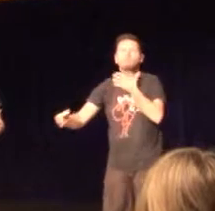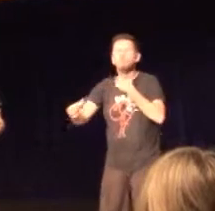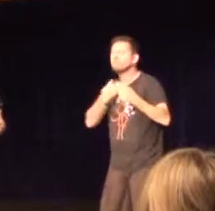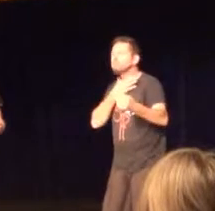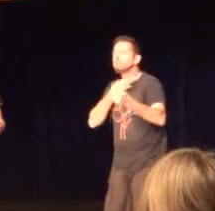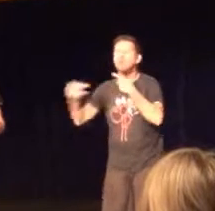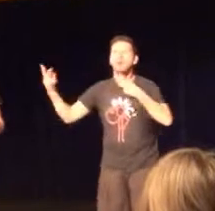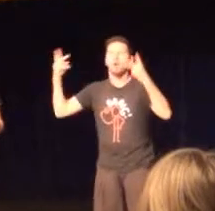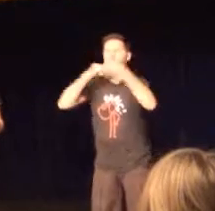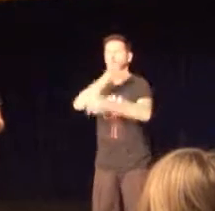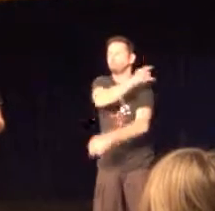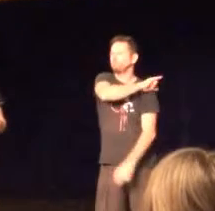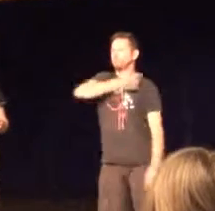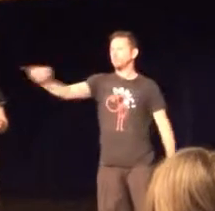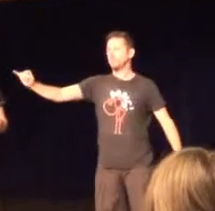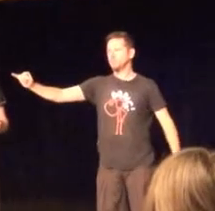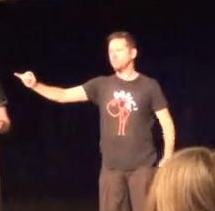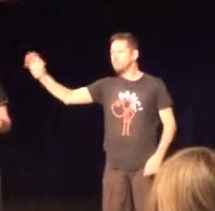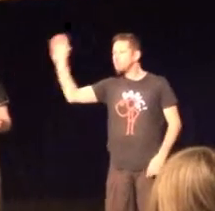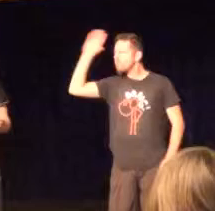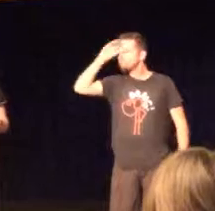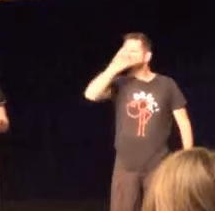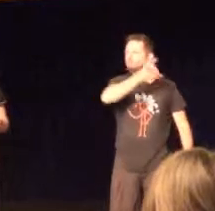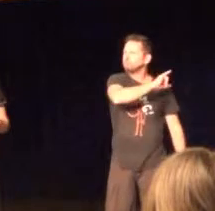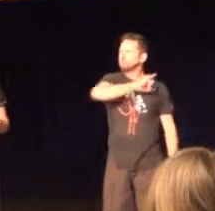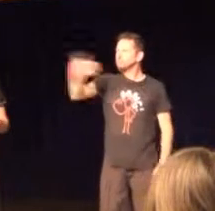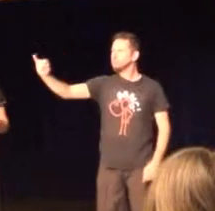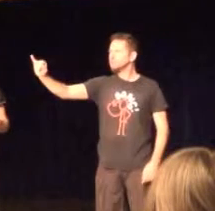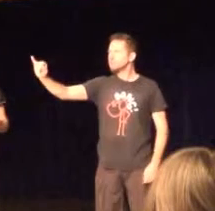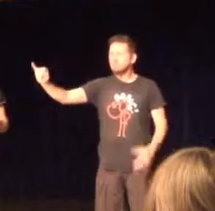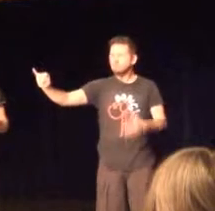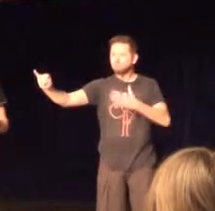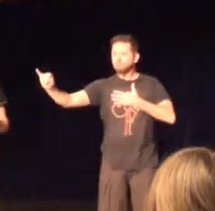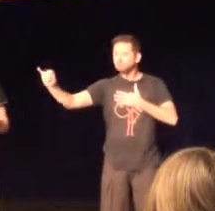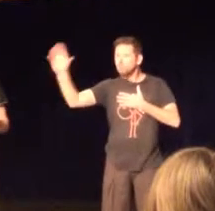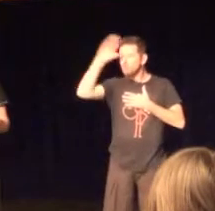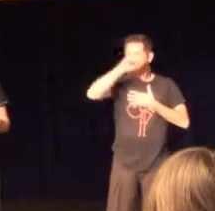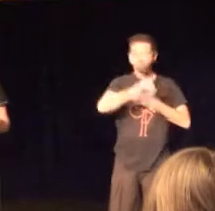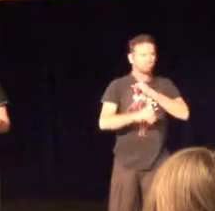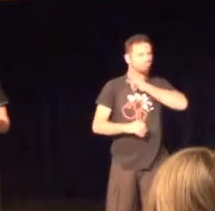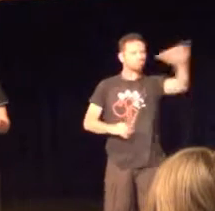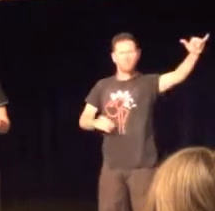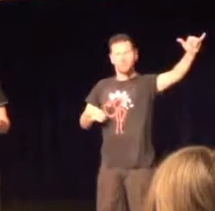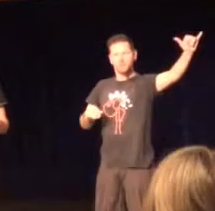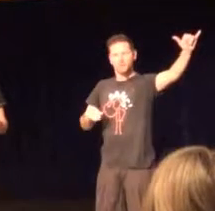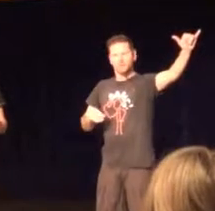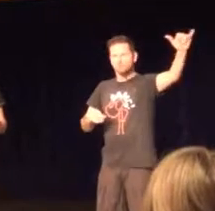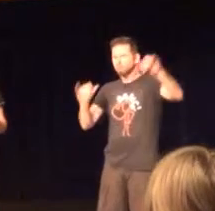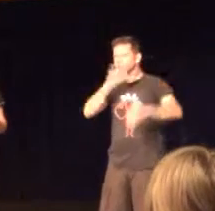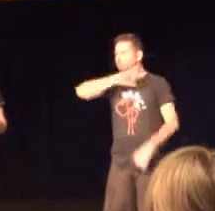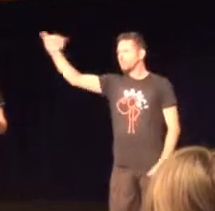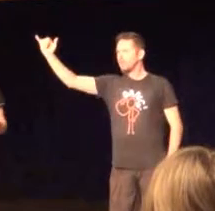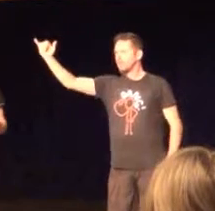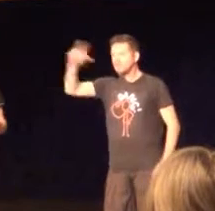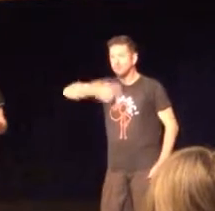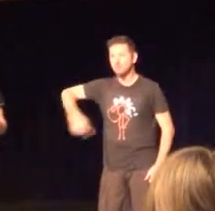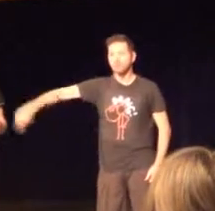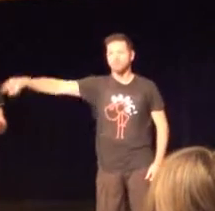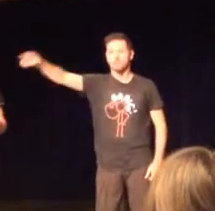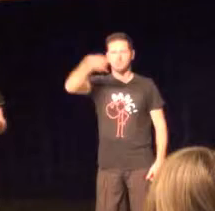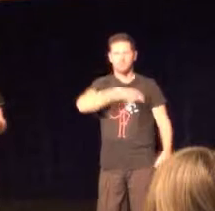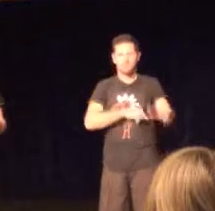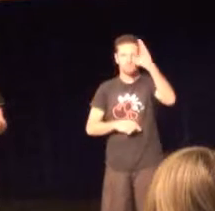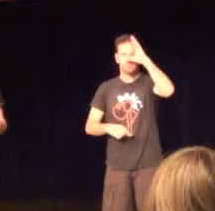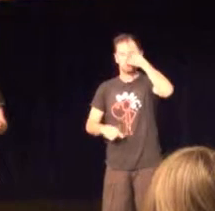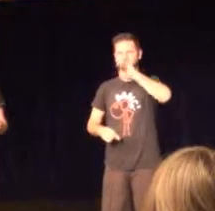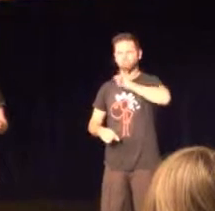assouvie. Inoubliable, mon inoubliable, notre inoubliable.